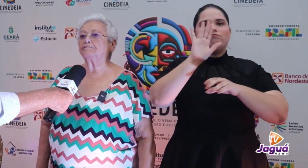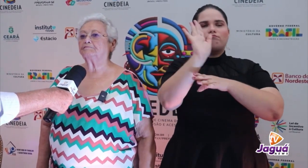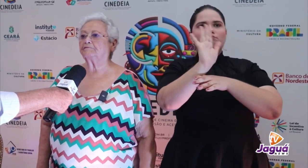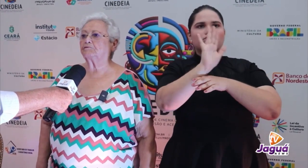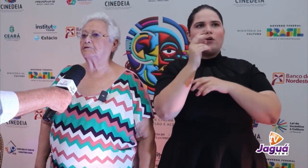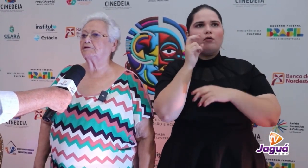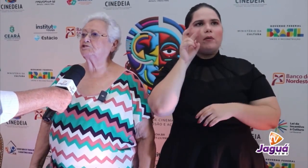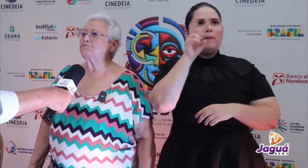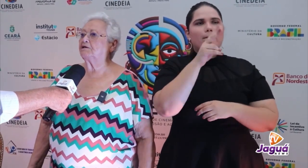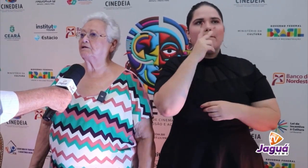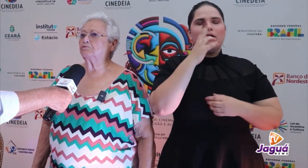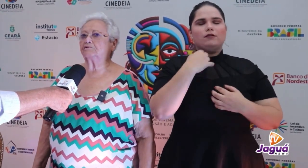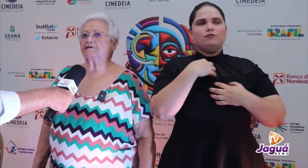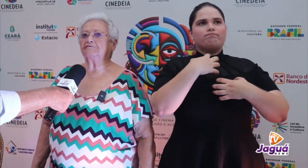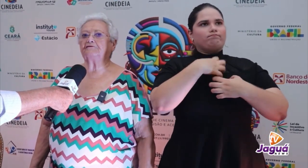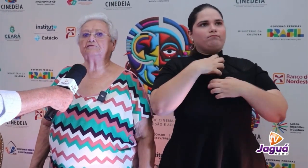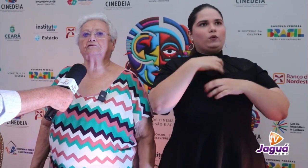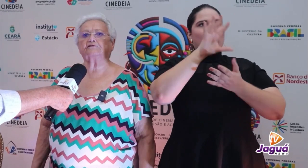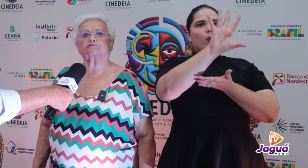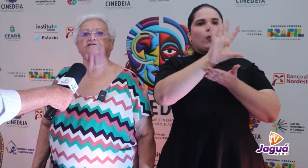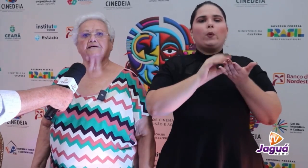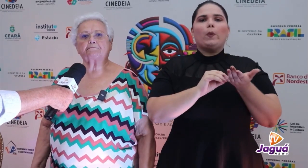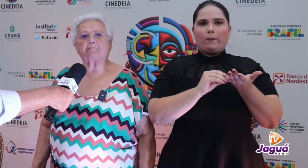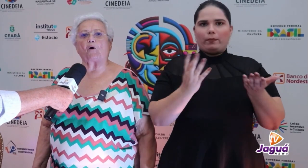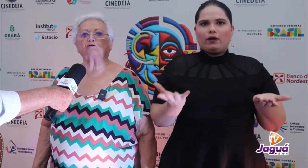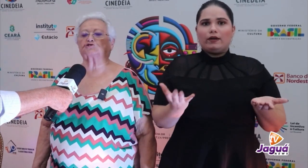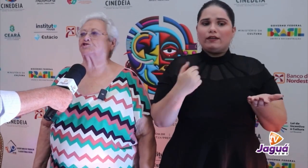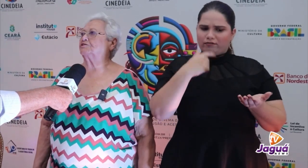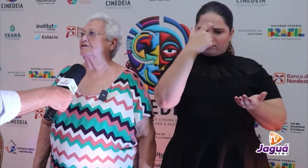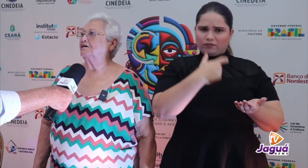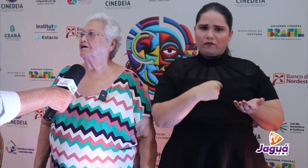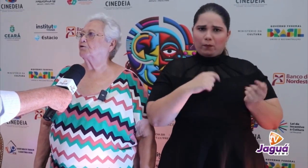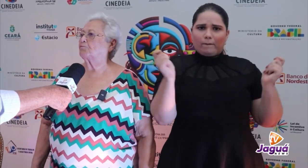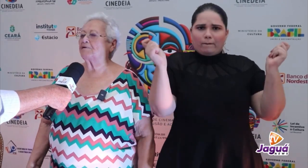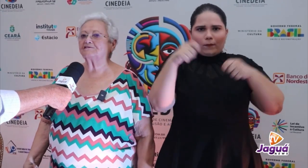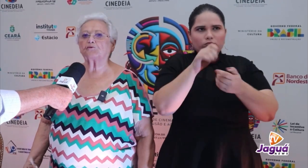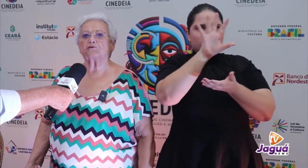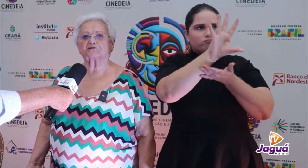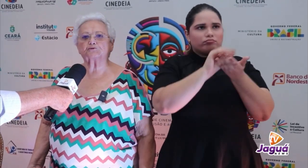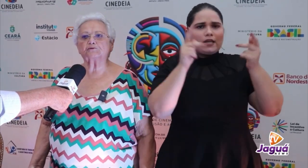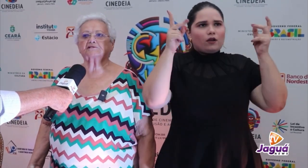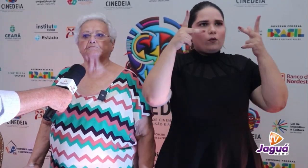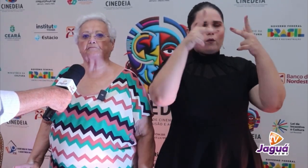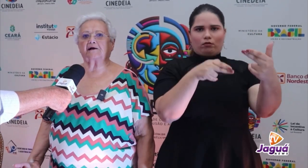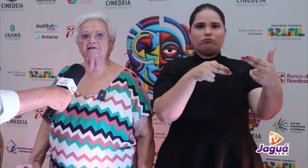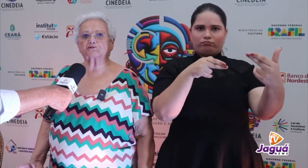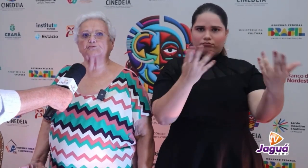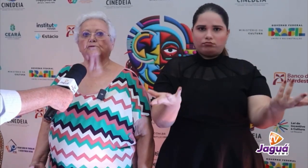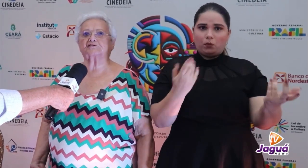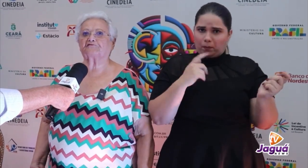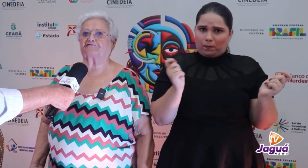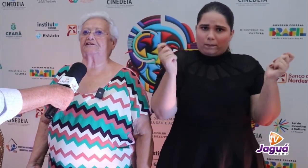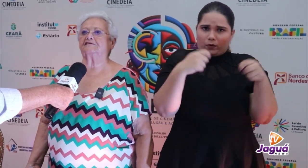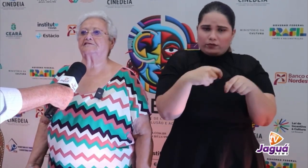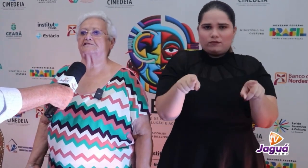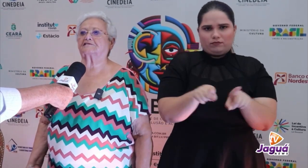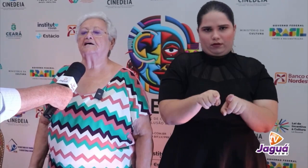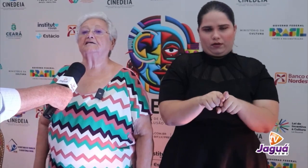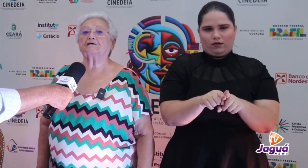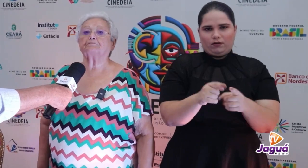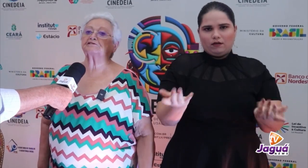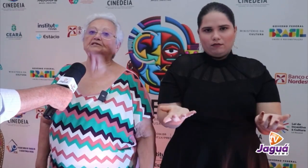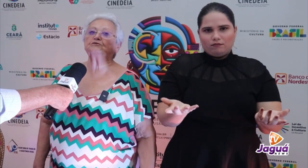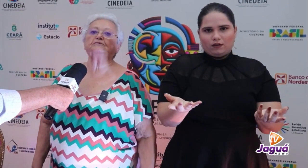com crescimento, né? Vendo que você pode, mesmo com as suas